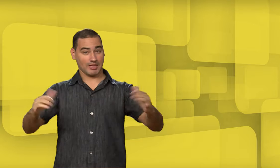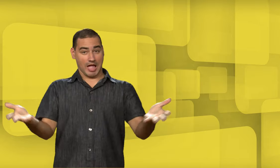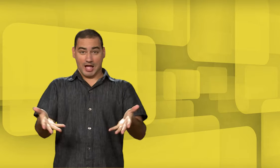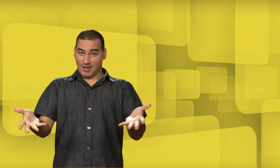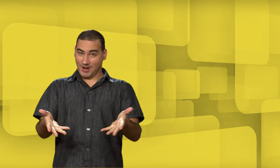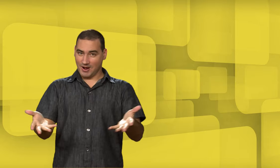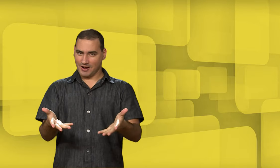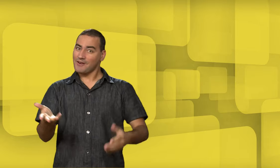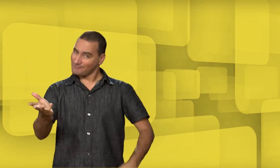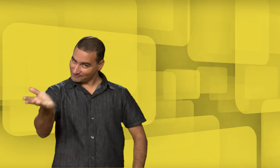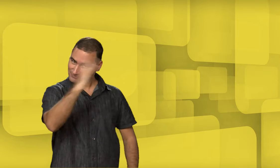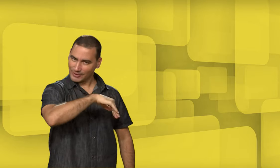Vamos aprender?